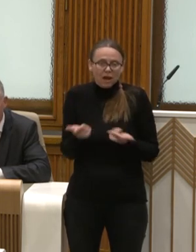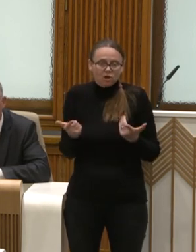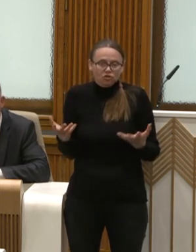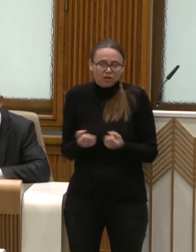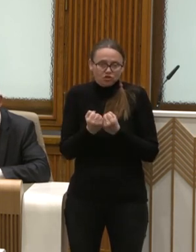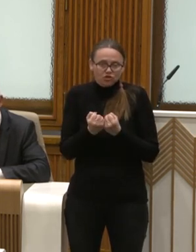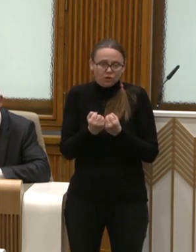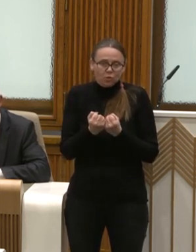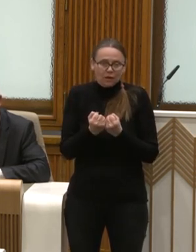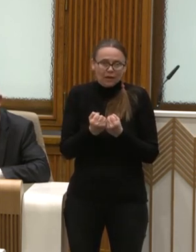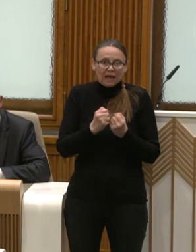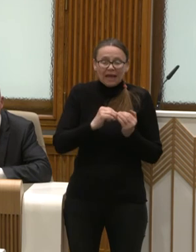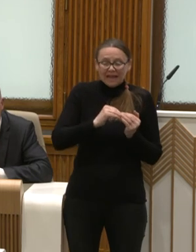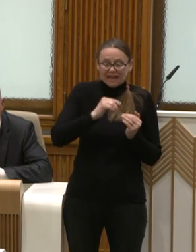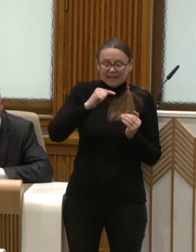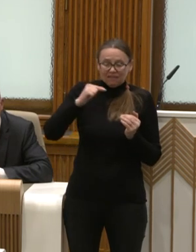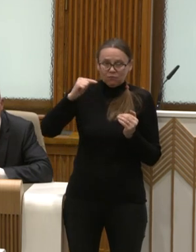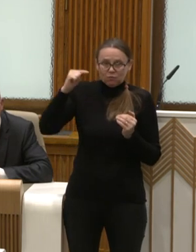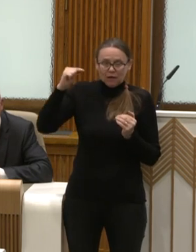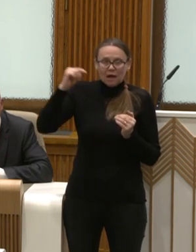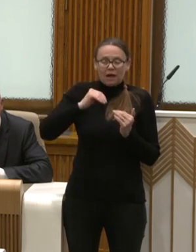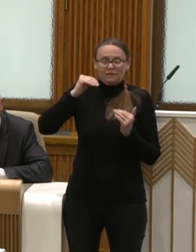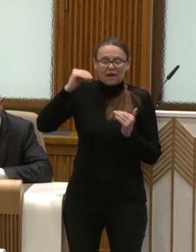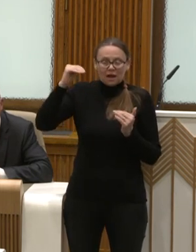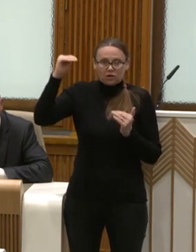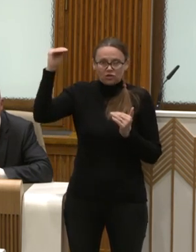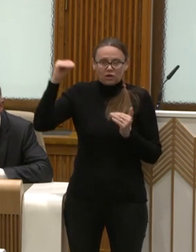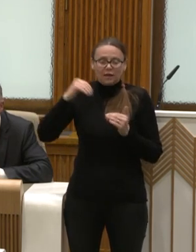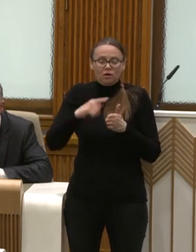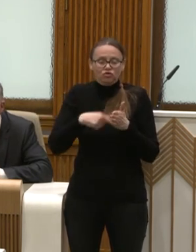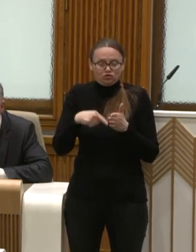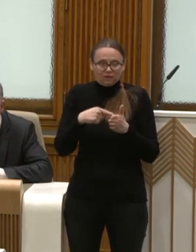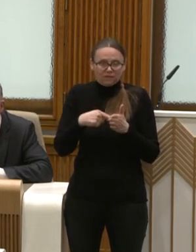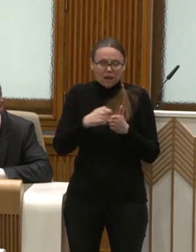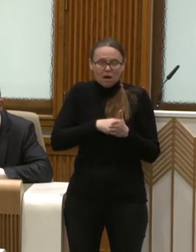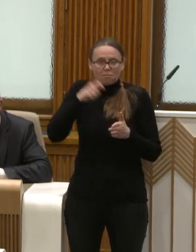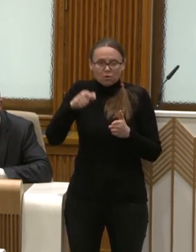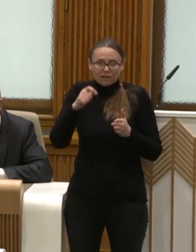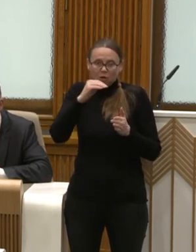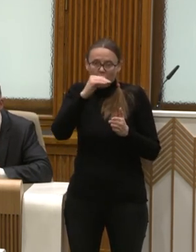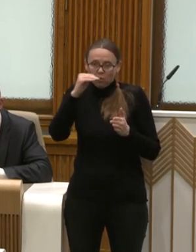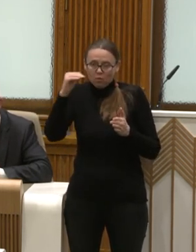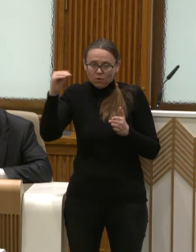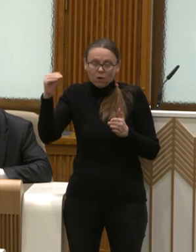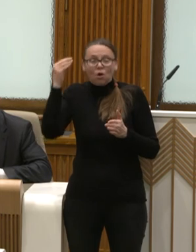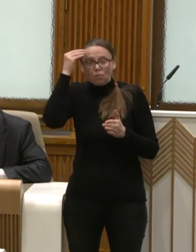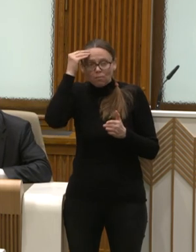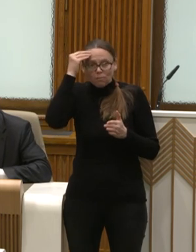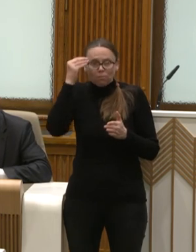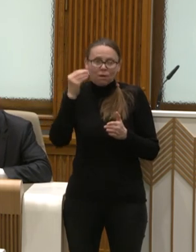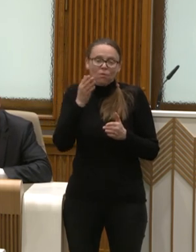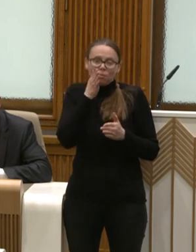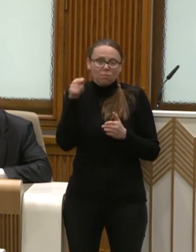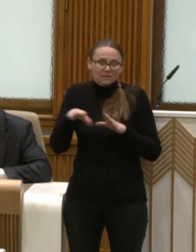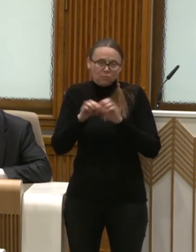pravi krivulja naraščanja števila teh bolnikov položnejša. Upamo, da bomo s temi ukrepi uspeli jo